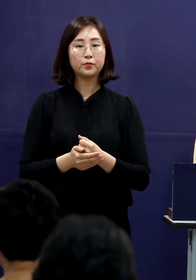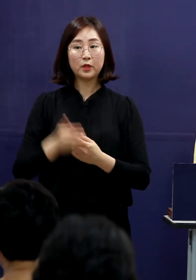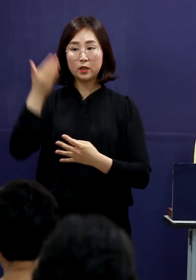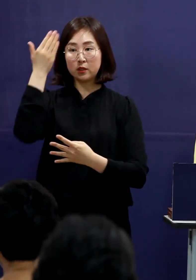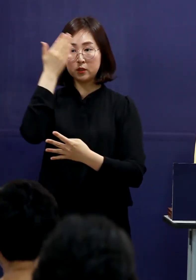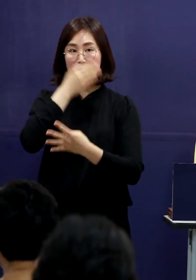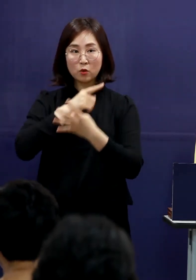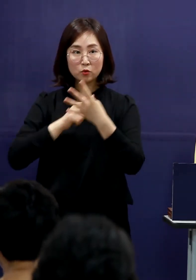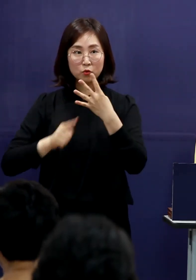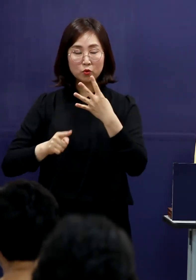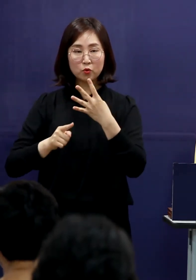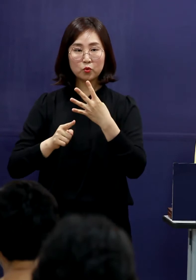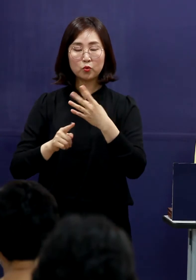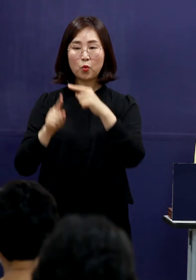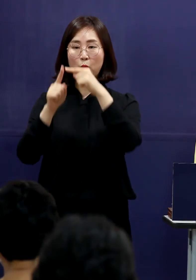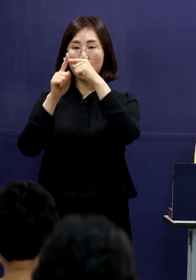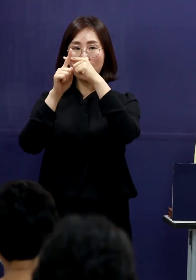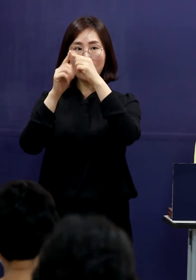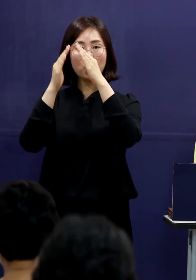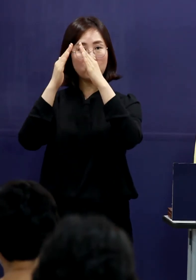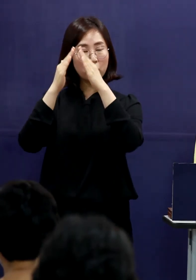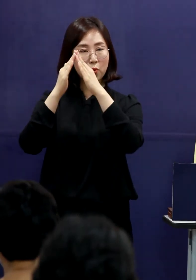청주 순복음 보화교회에서